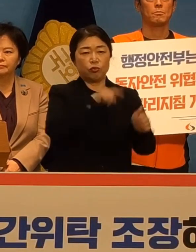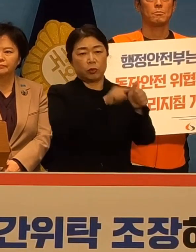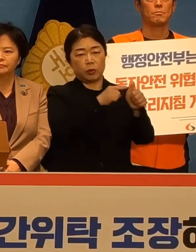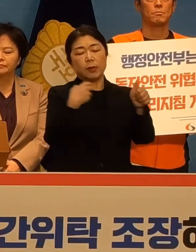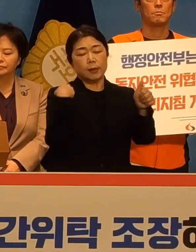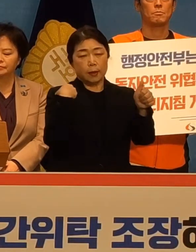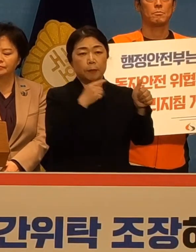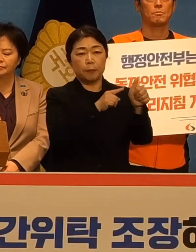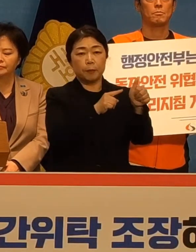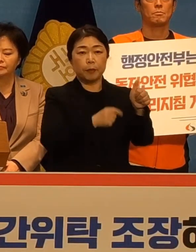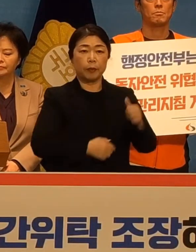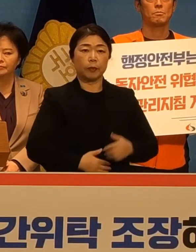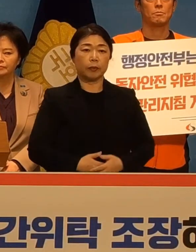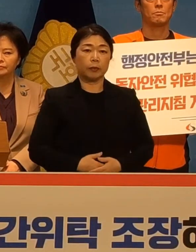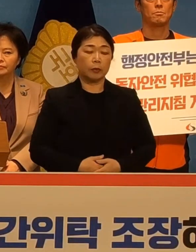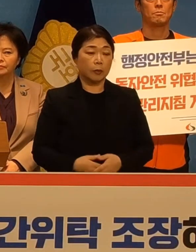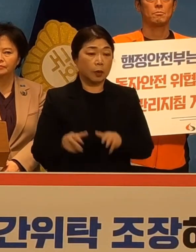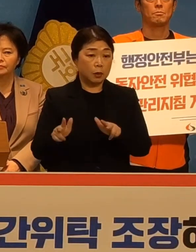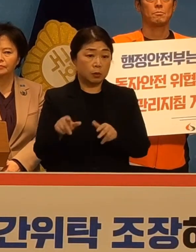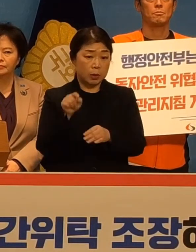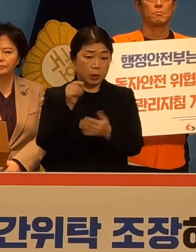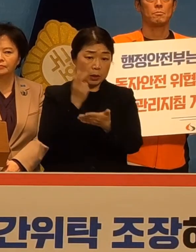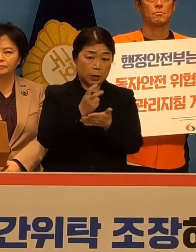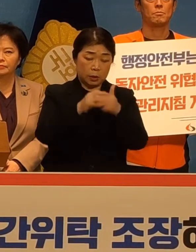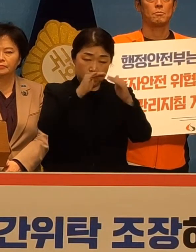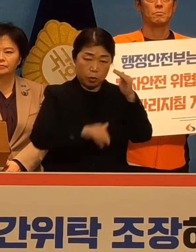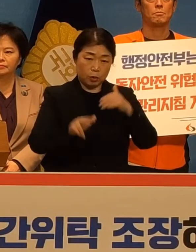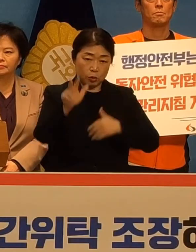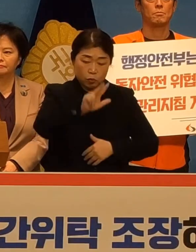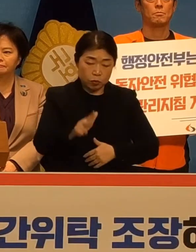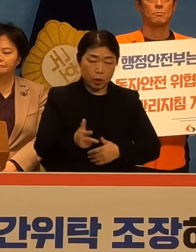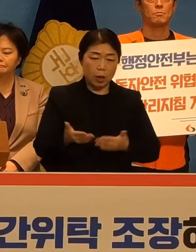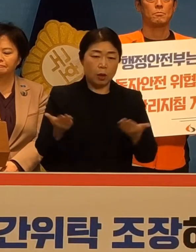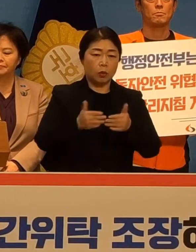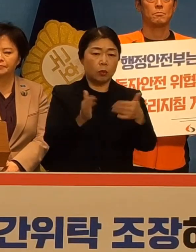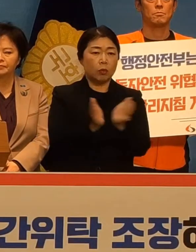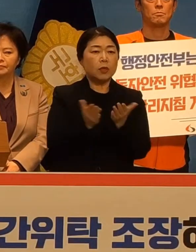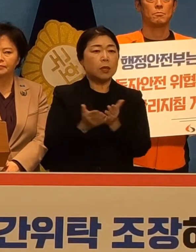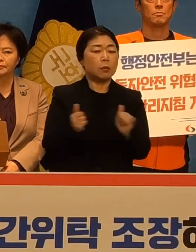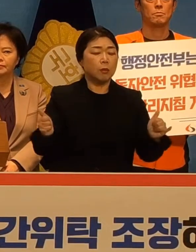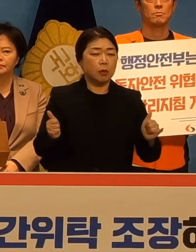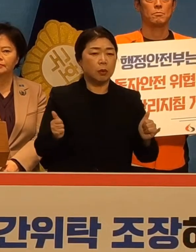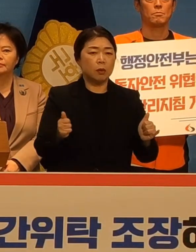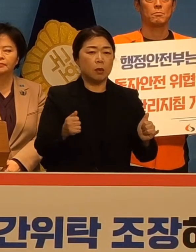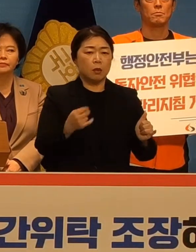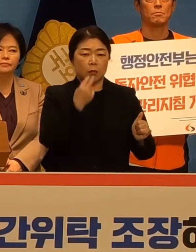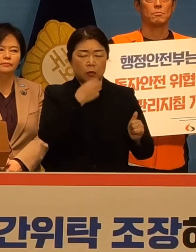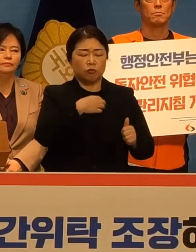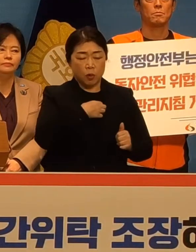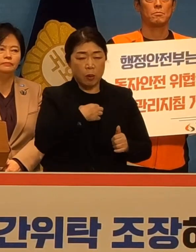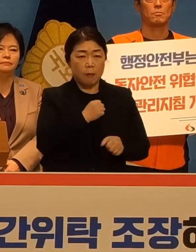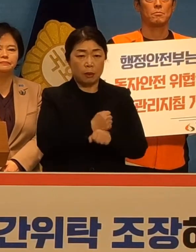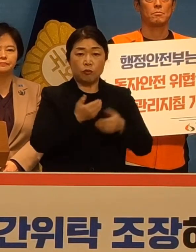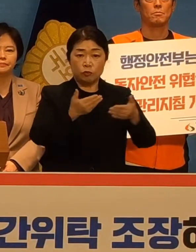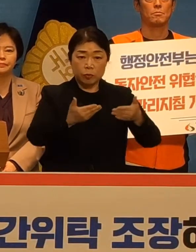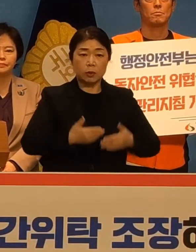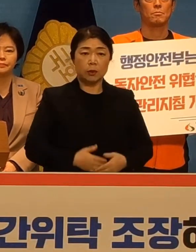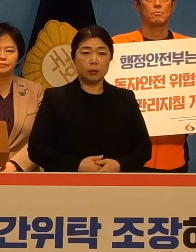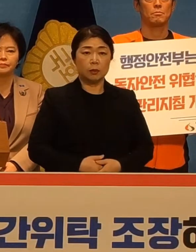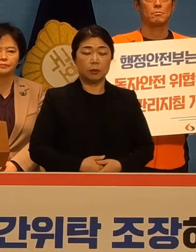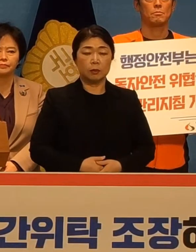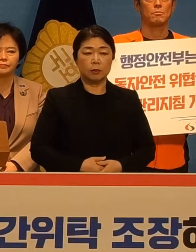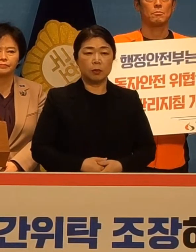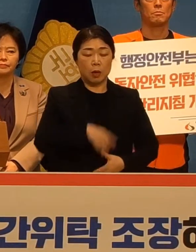있습니다. 현재 지침이 전국 노동자들을 벼랑 끝으로 몰아세우고 있으며 이는 정부가 말해온 노동